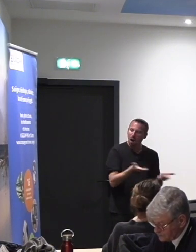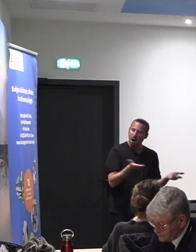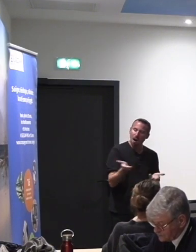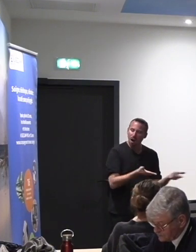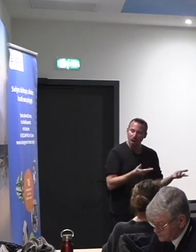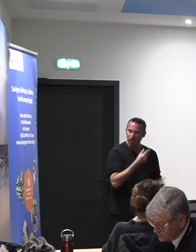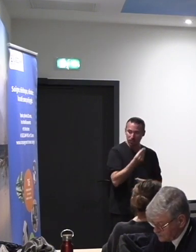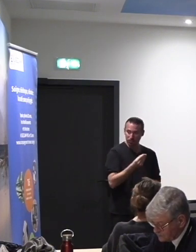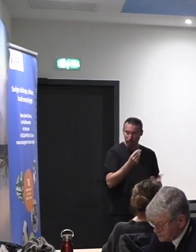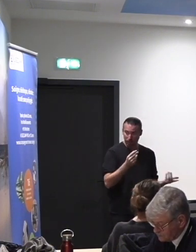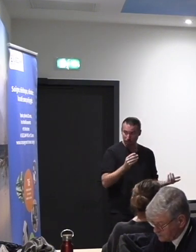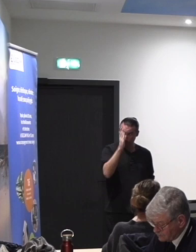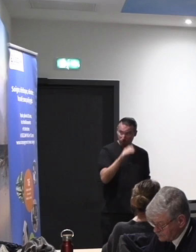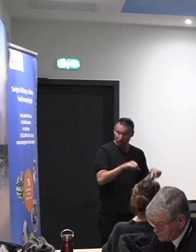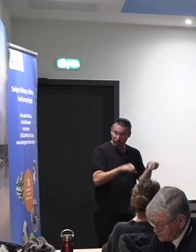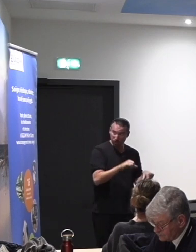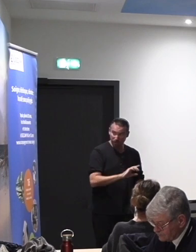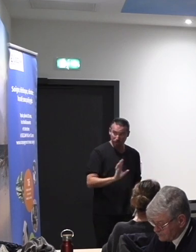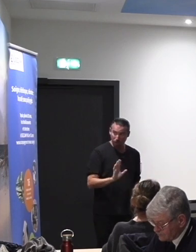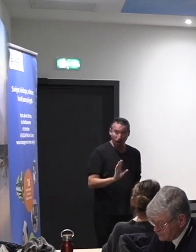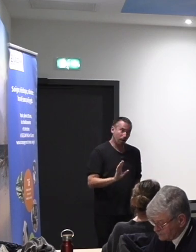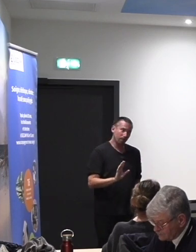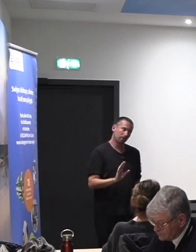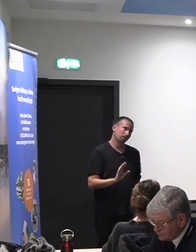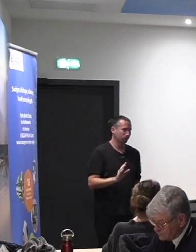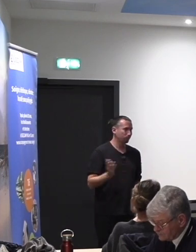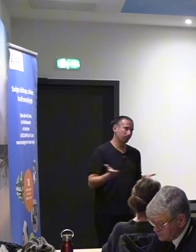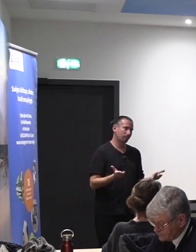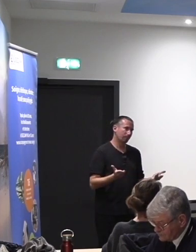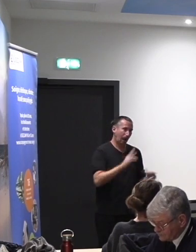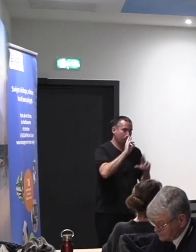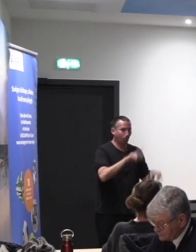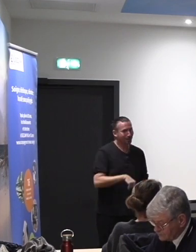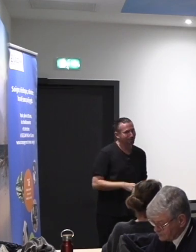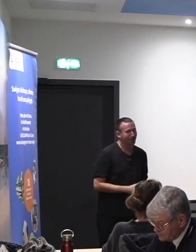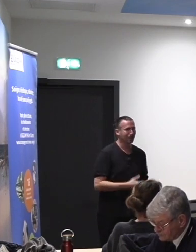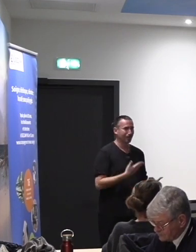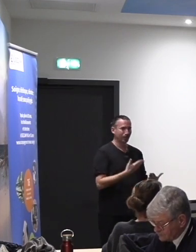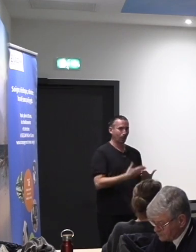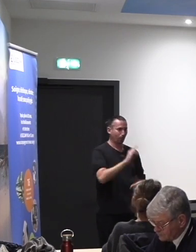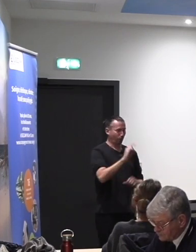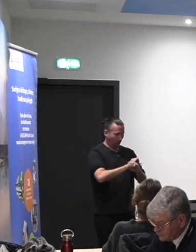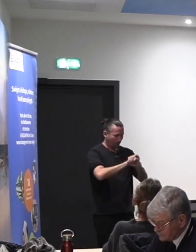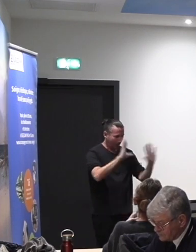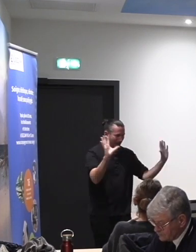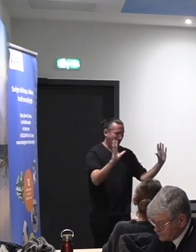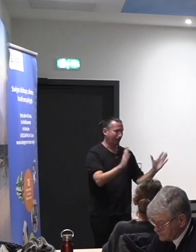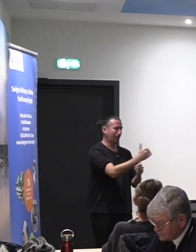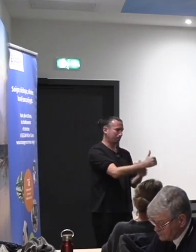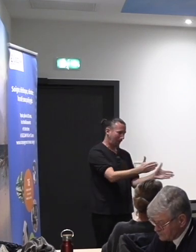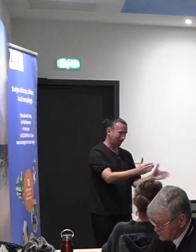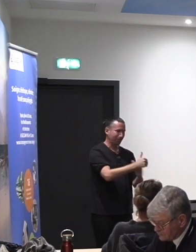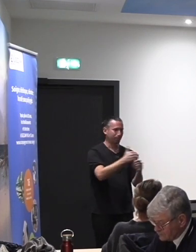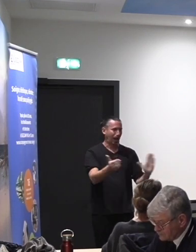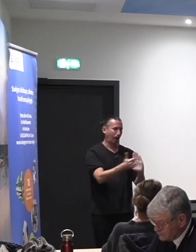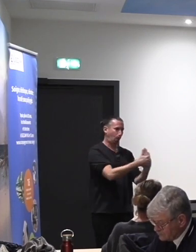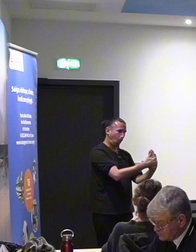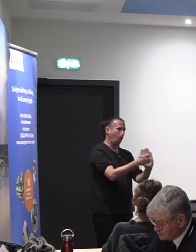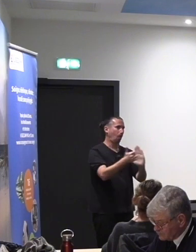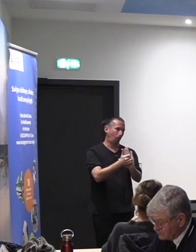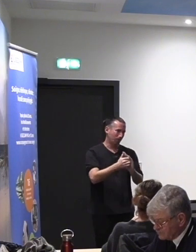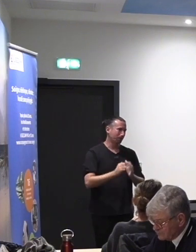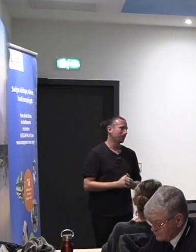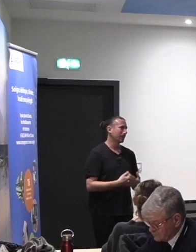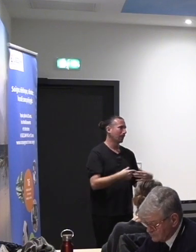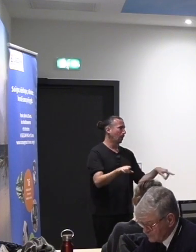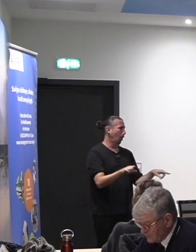faire en chirurgie, ben, vous supprimez la chirurgie. Donc il y a un moment où la médicalité doit être un peu clarifiée. Et puis évidemment, quelle est la dignité